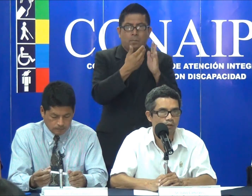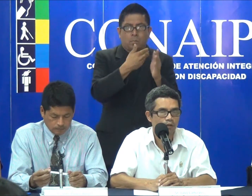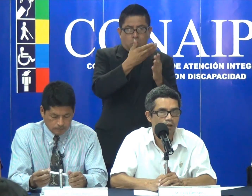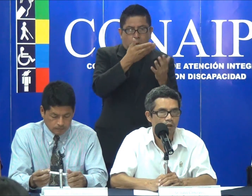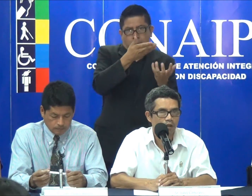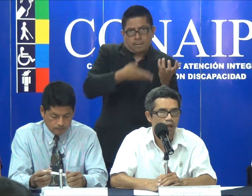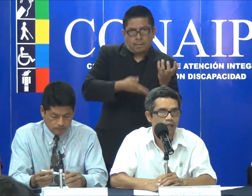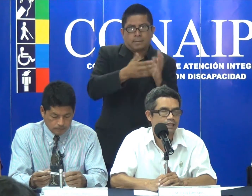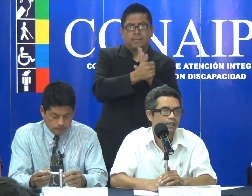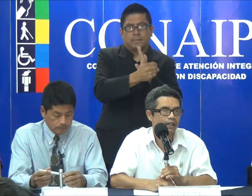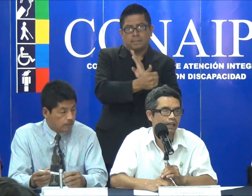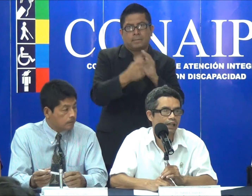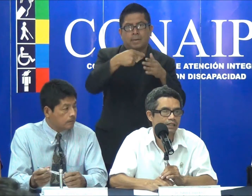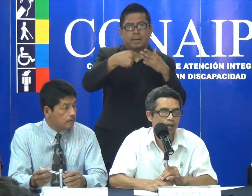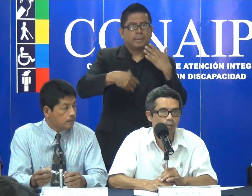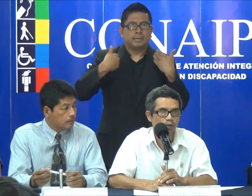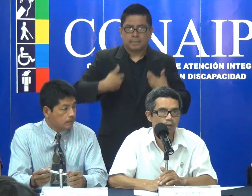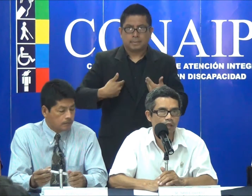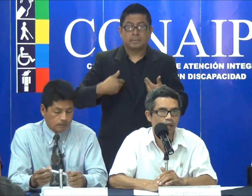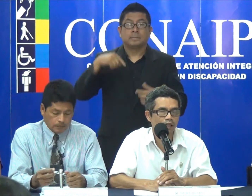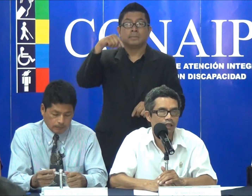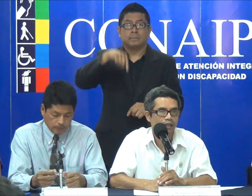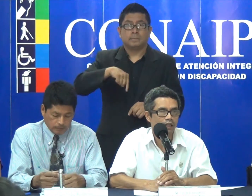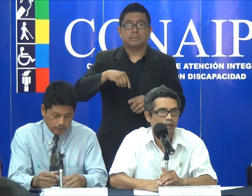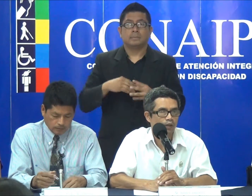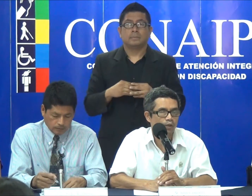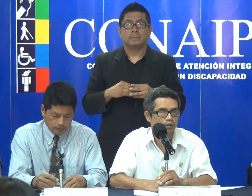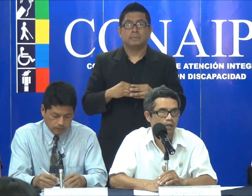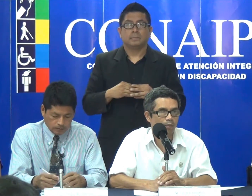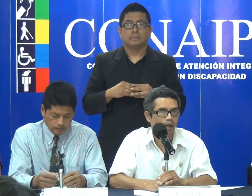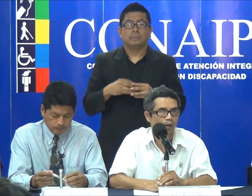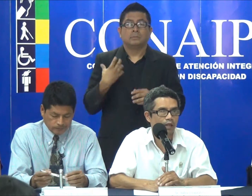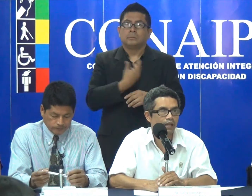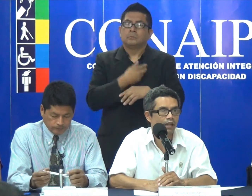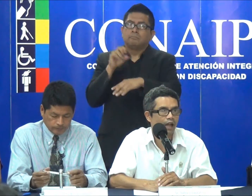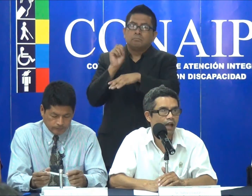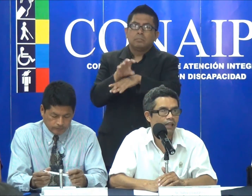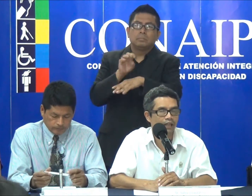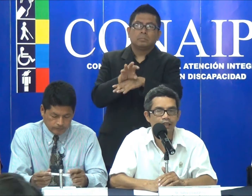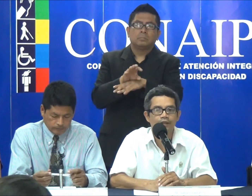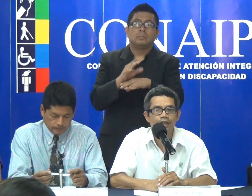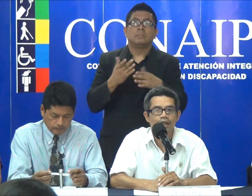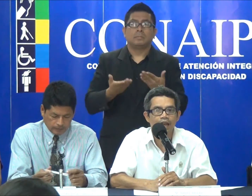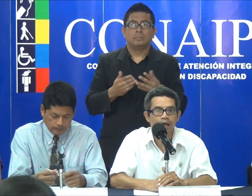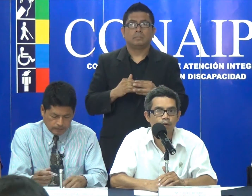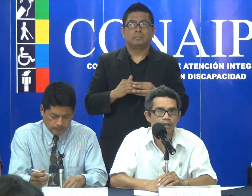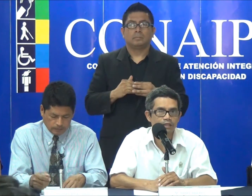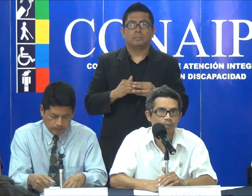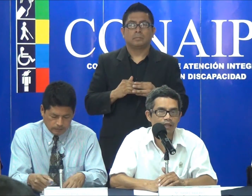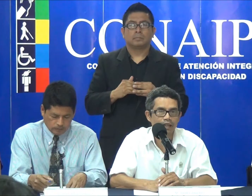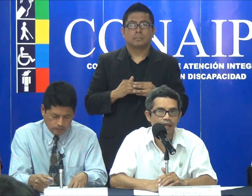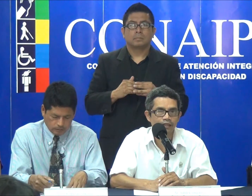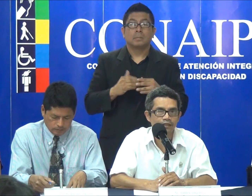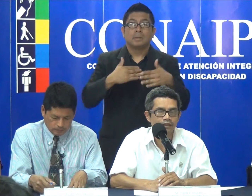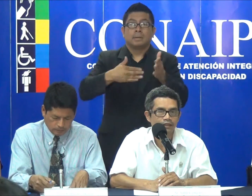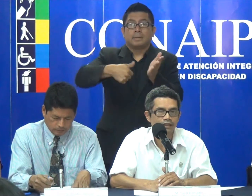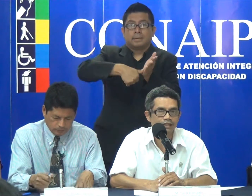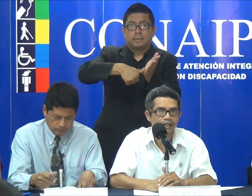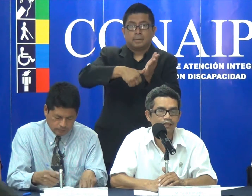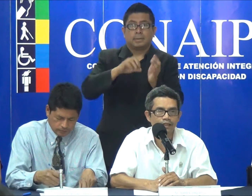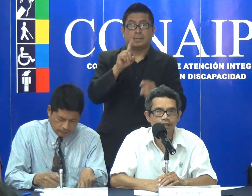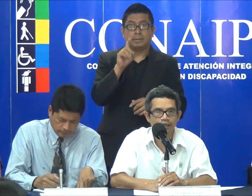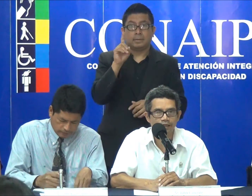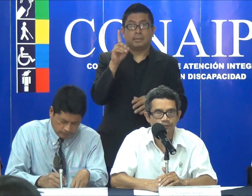derecho. Así que en esta oportunidad nuestro llamado es a que la Municipalidad